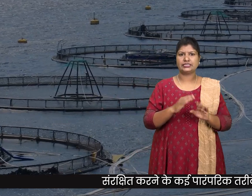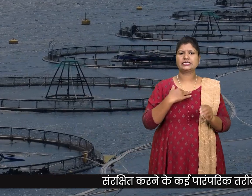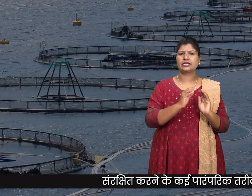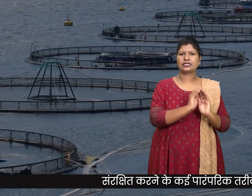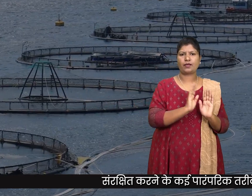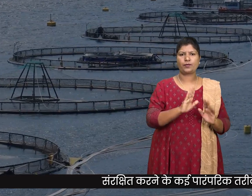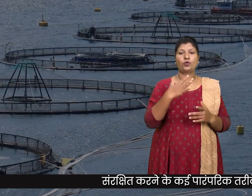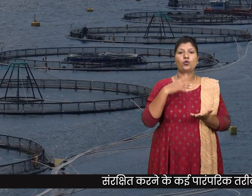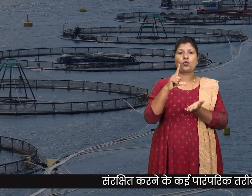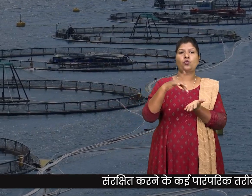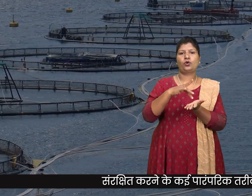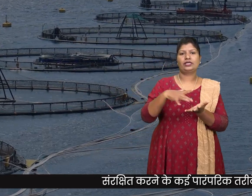पारंपरिक तरीके हैं।